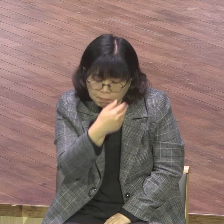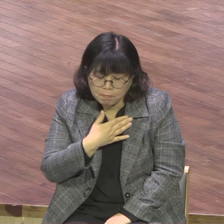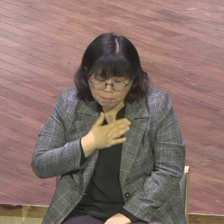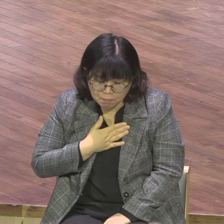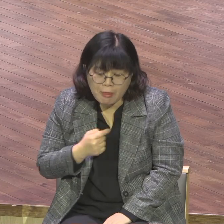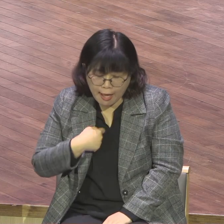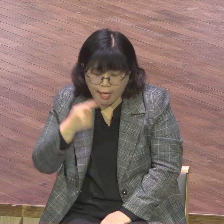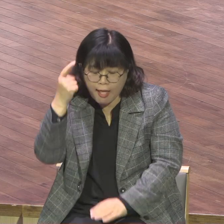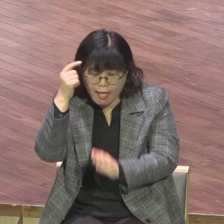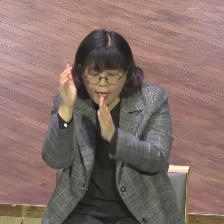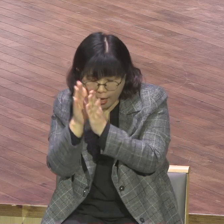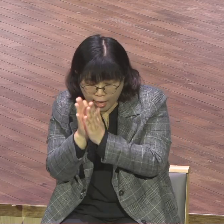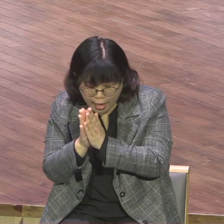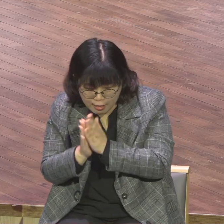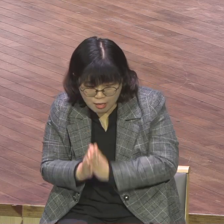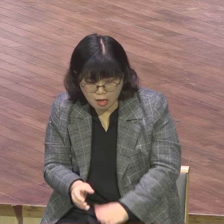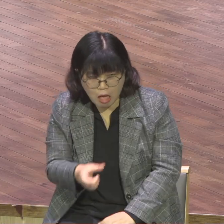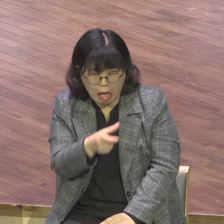네, 여러분,